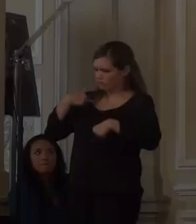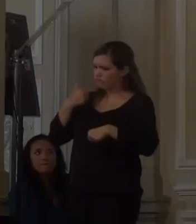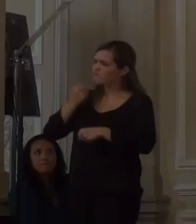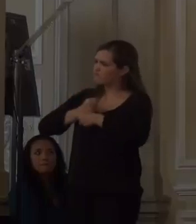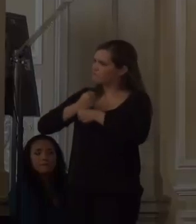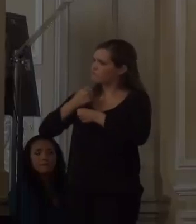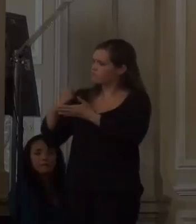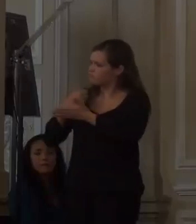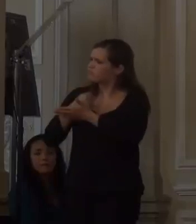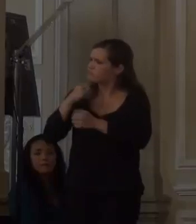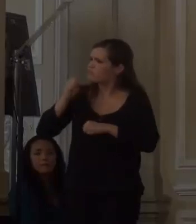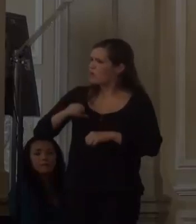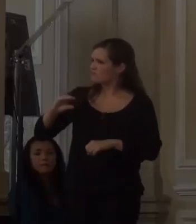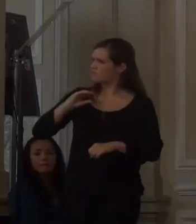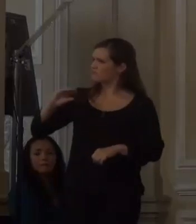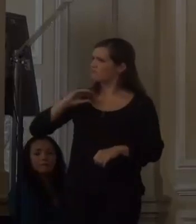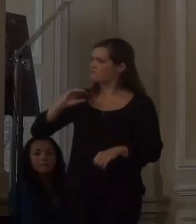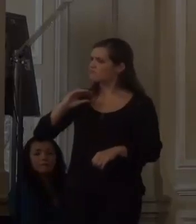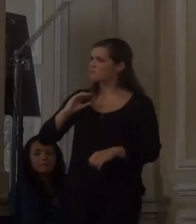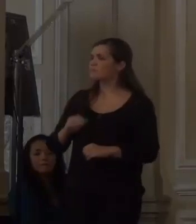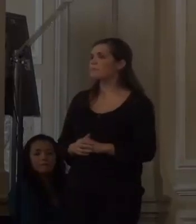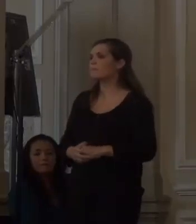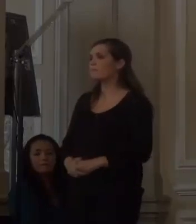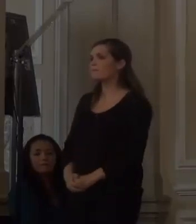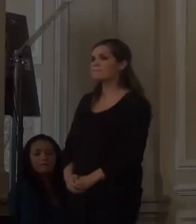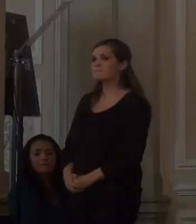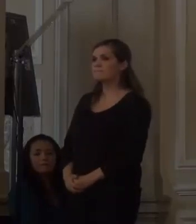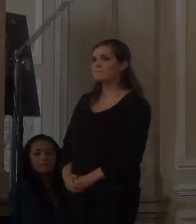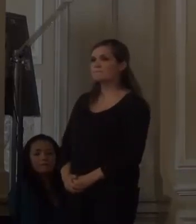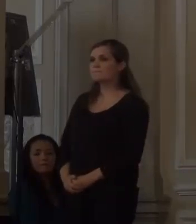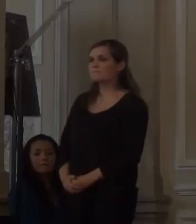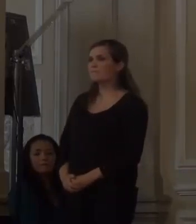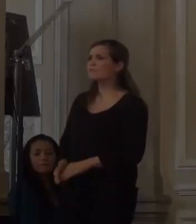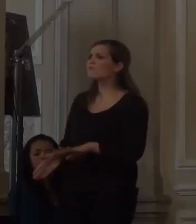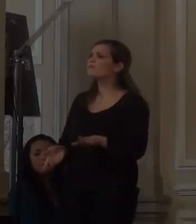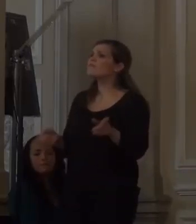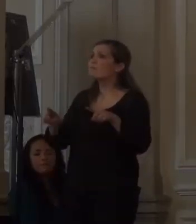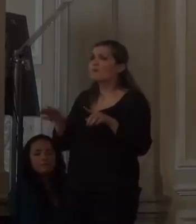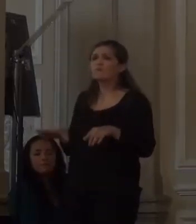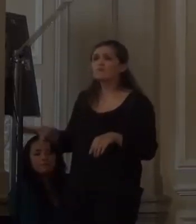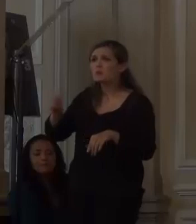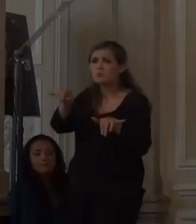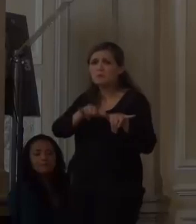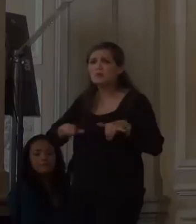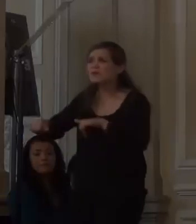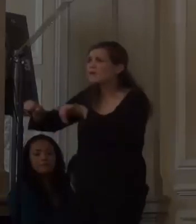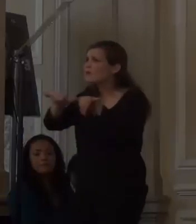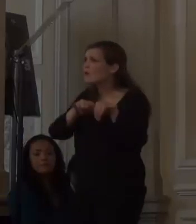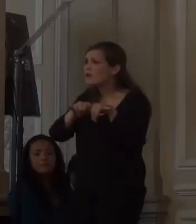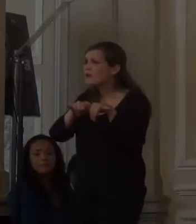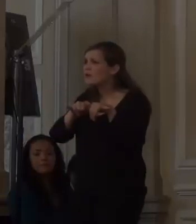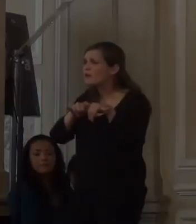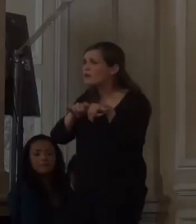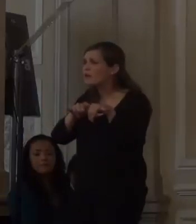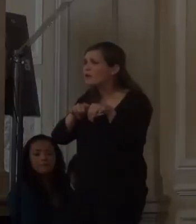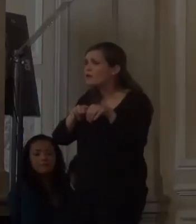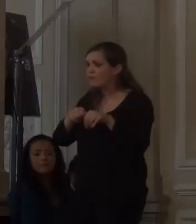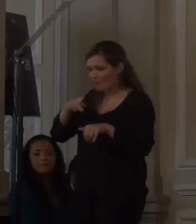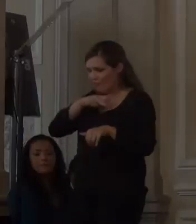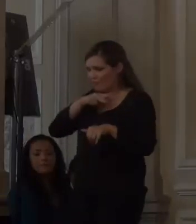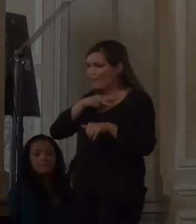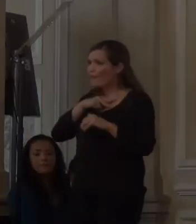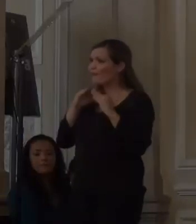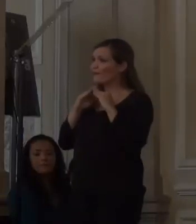Otro anhelo que compartimos todos los seres humanos es, por supuesto, tener un lugar